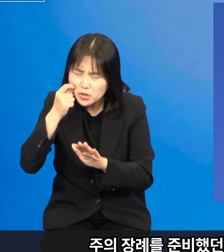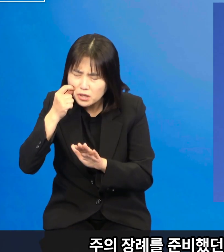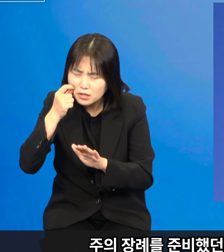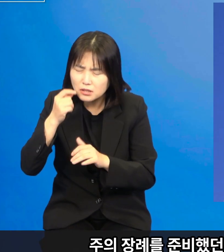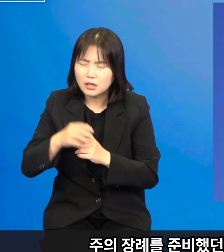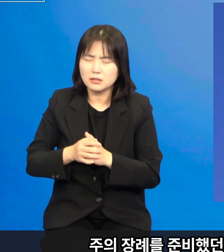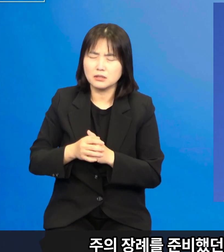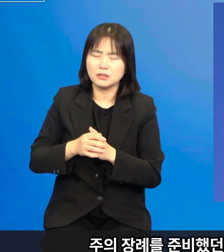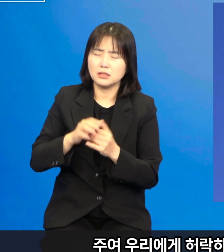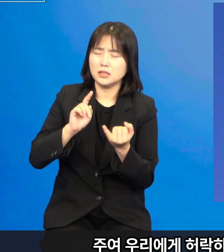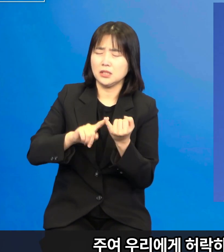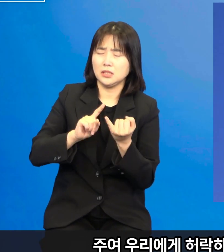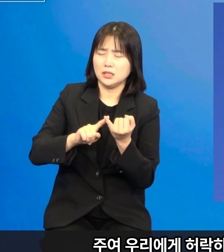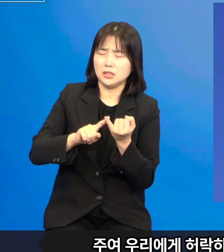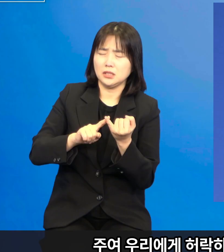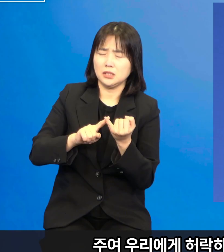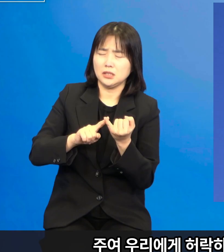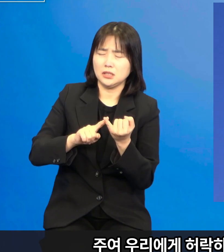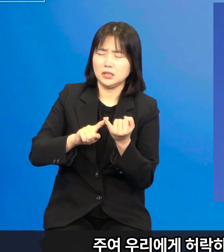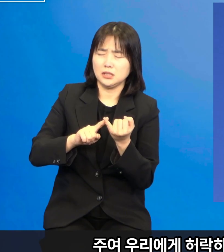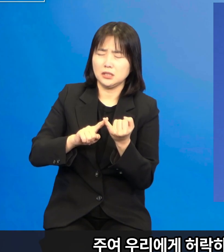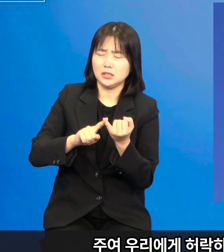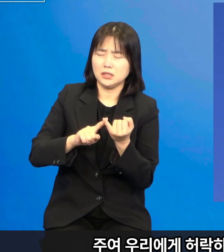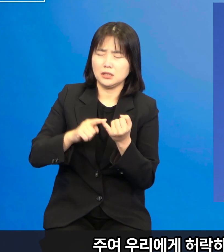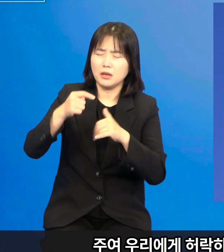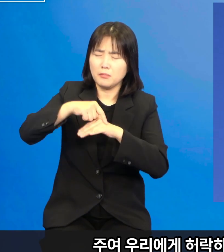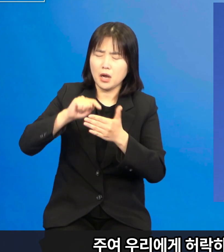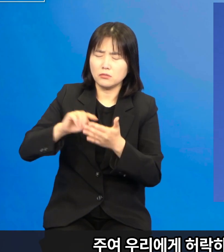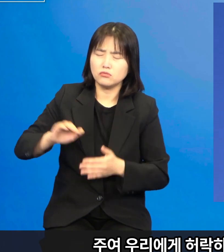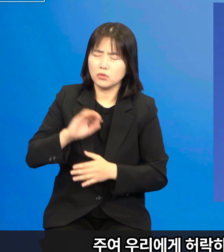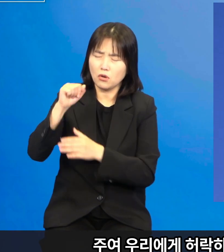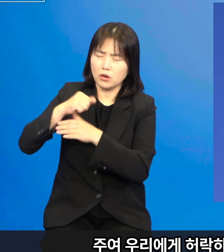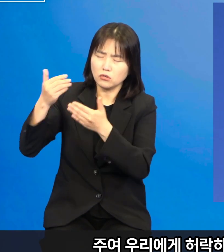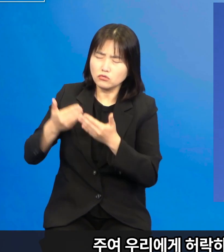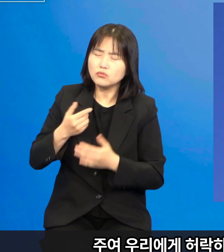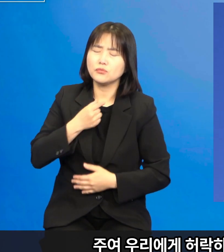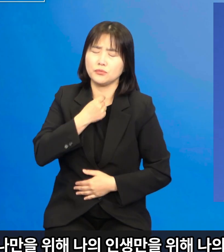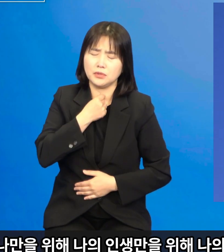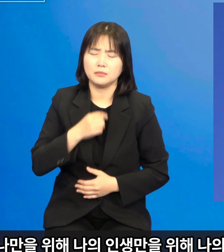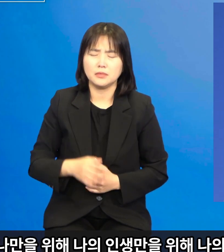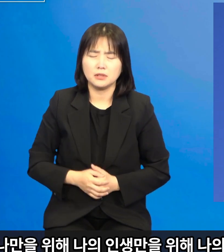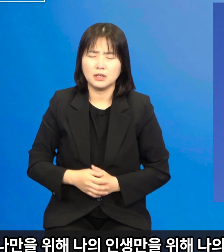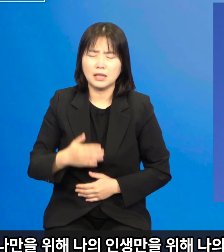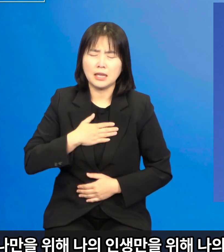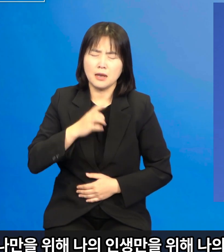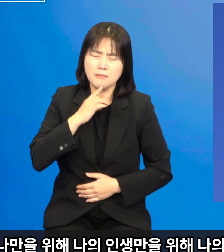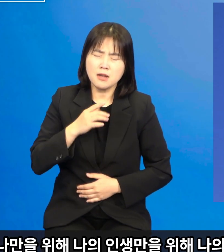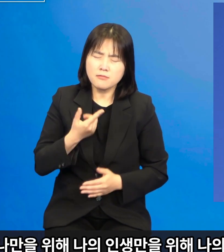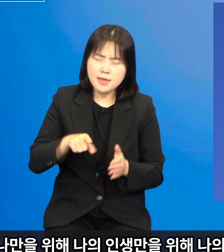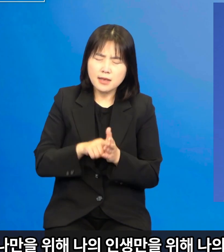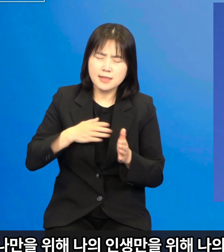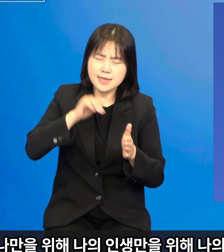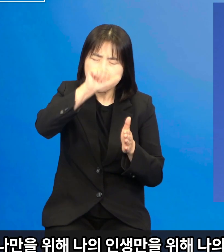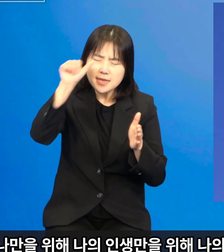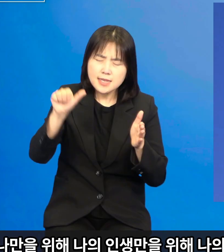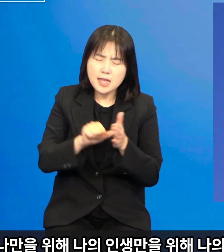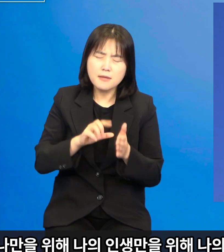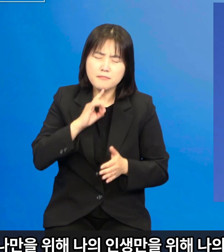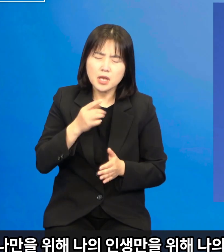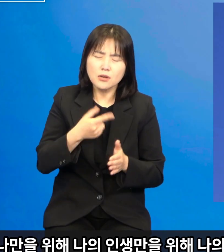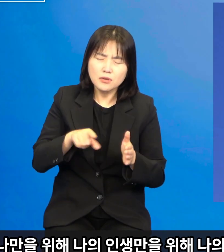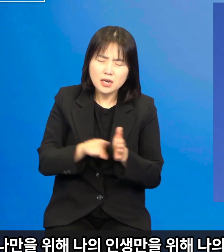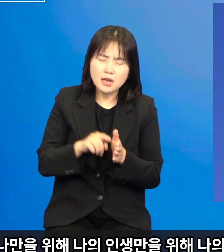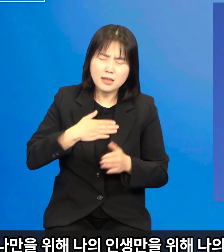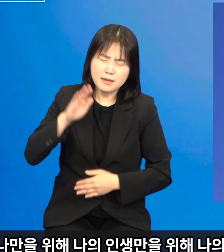그 마리아의 그 마음을 주여 우리에게 허락하여 주시기를 원합니다. 나만을 위해, 나의 인생만을 위해,